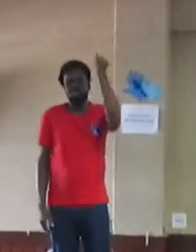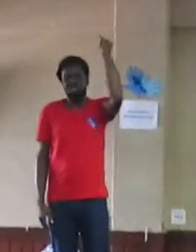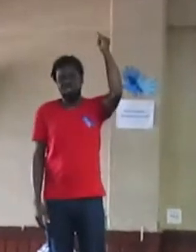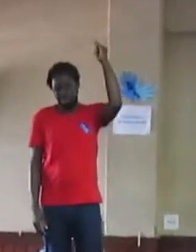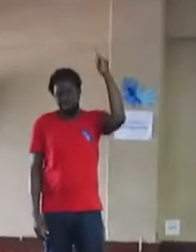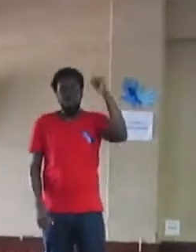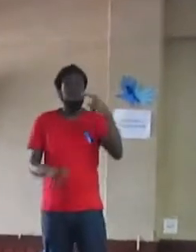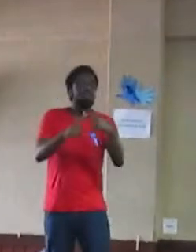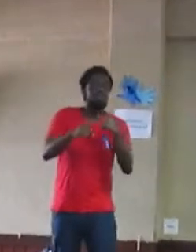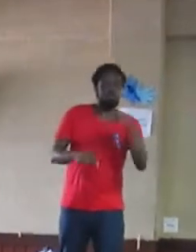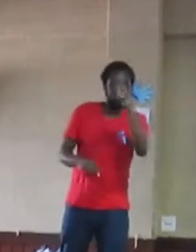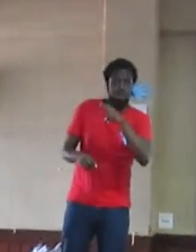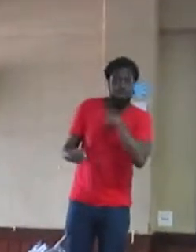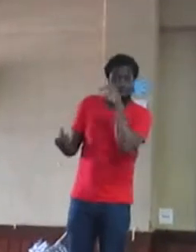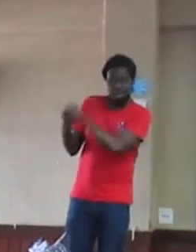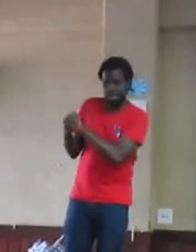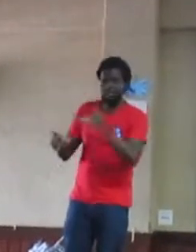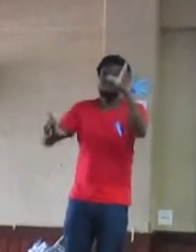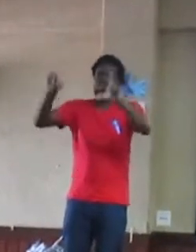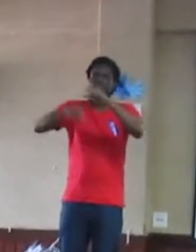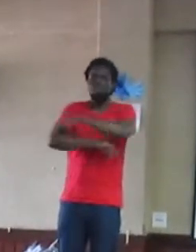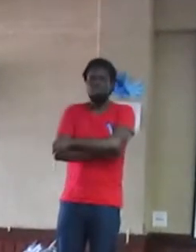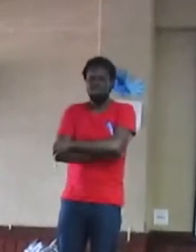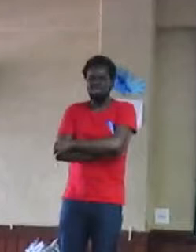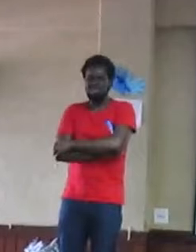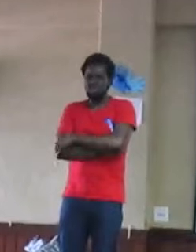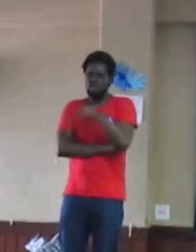vão ser passadas. Então isso é de extrema importância.